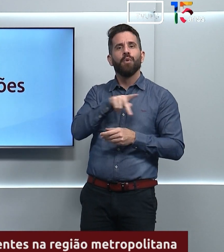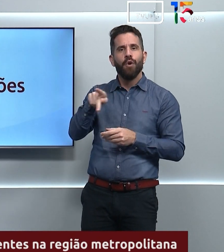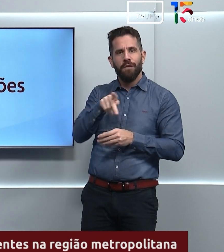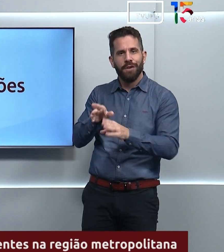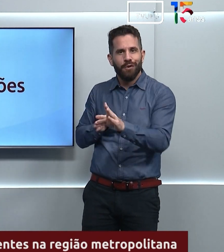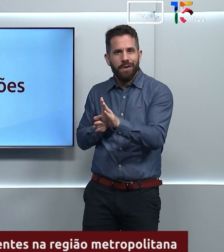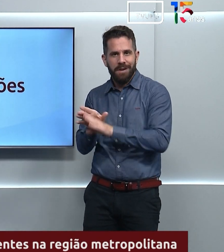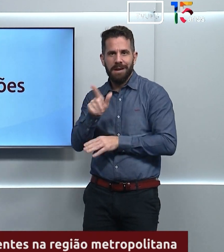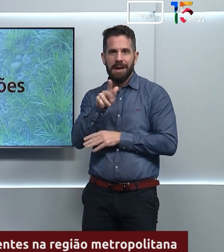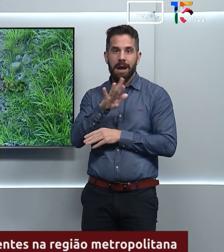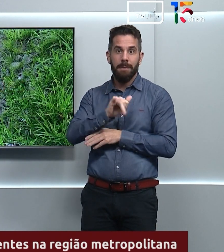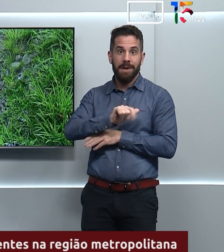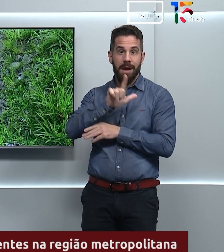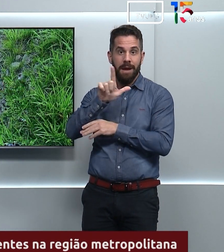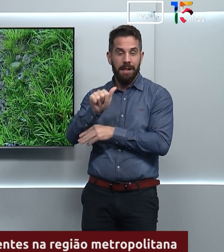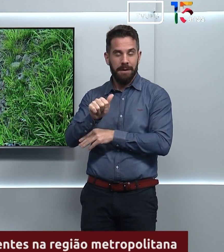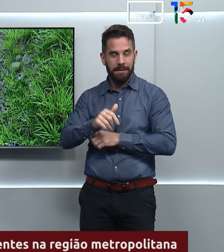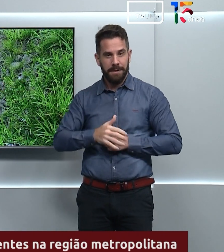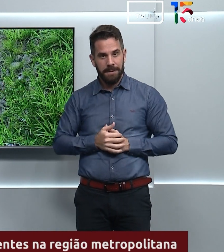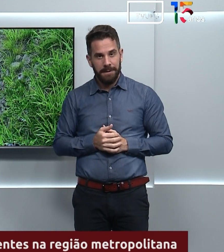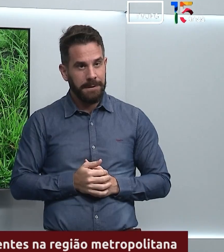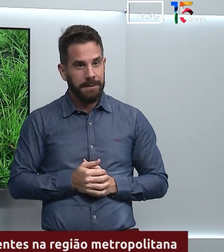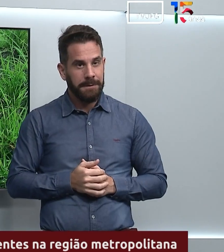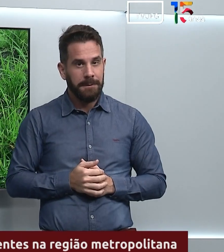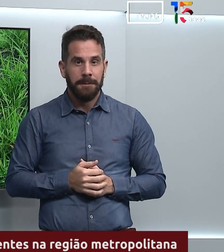Gabriela Marques.